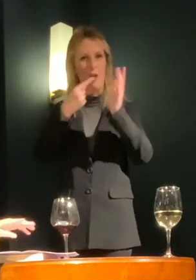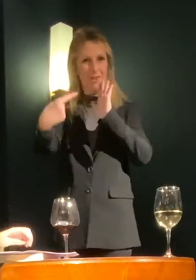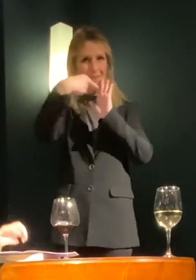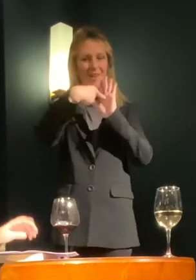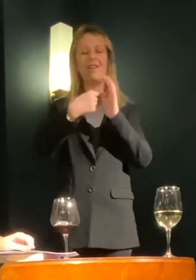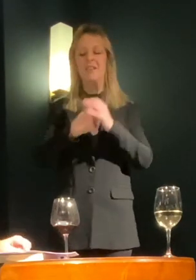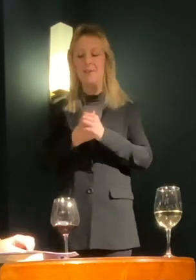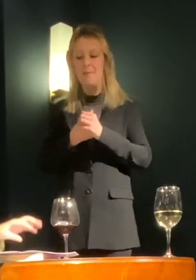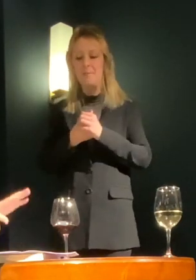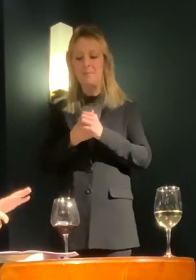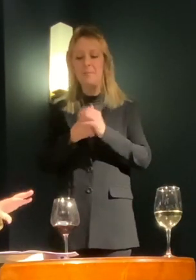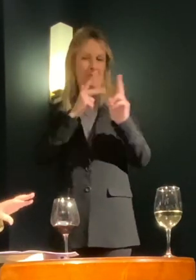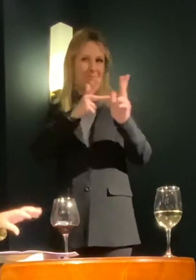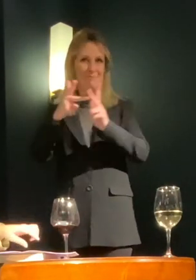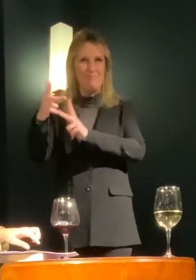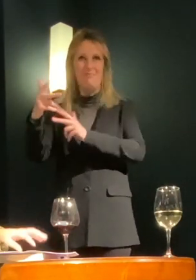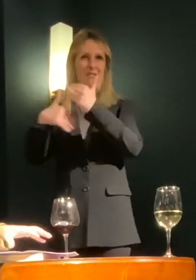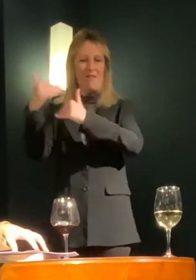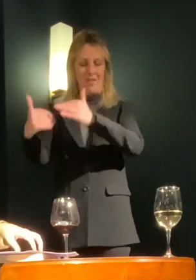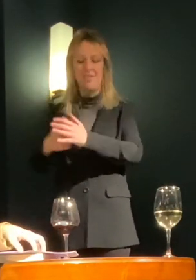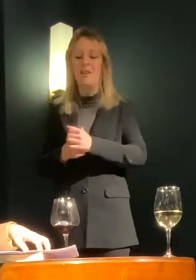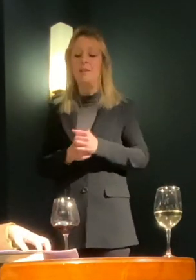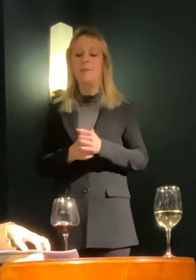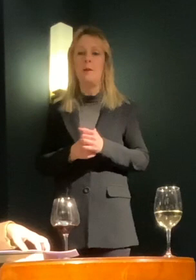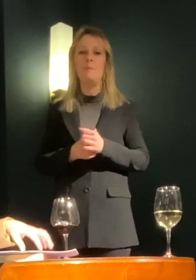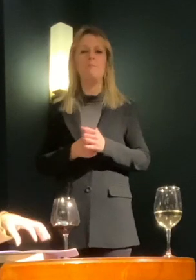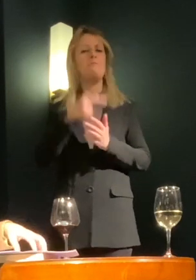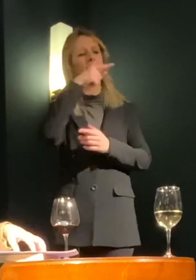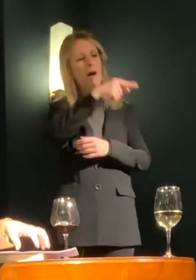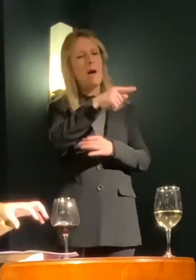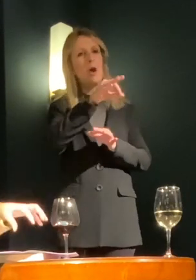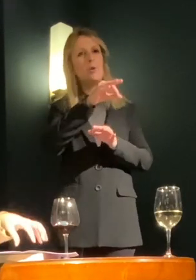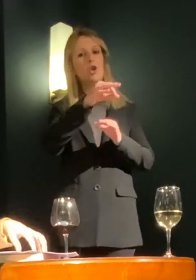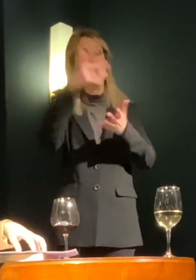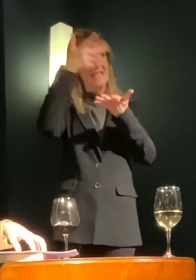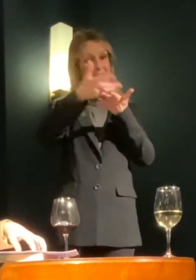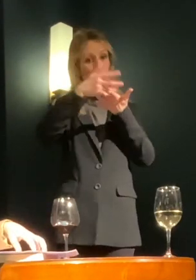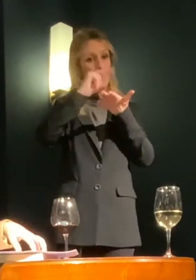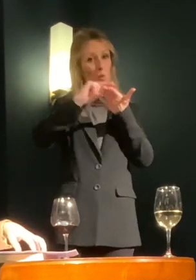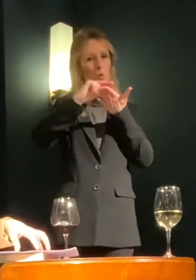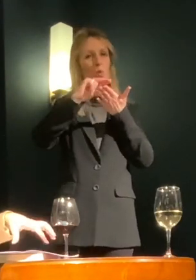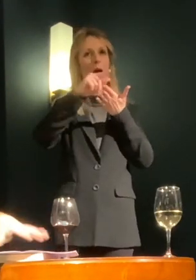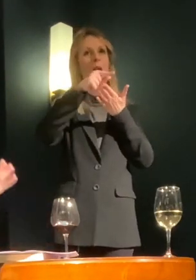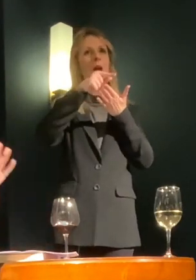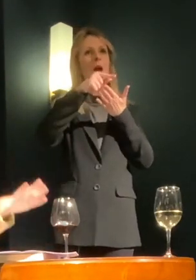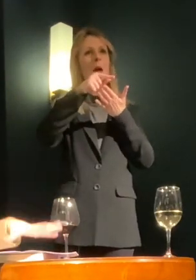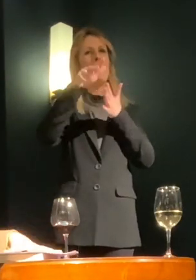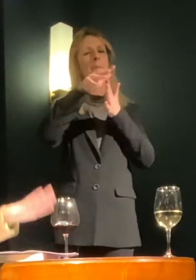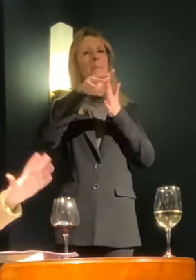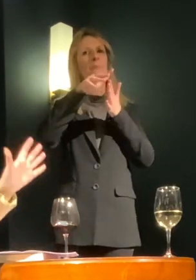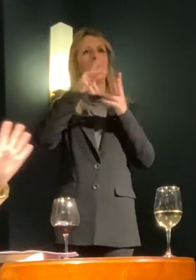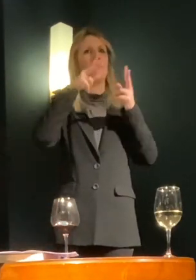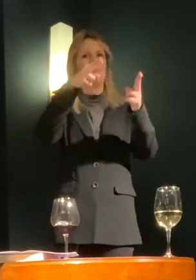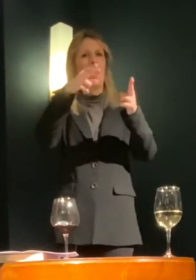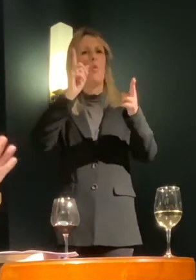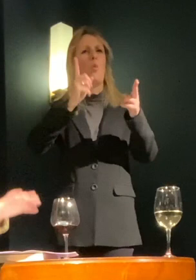perdendo con la chiacchierata. Qual è la parte per te, tornando alla scrittura, più difficile? Nel senso che, ok, tu lo fai per